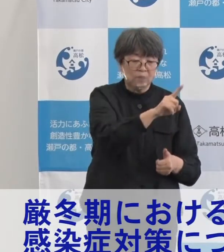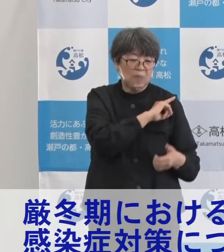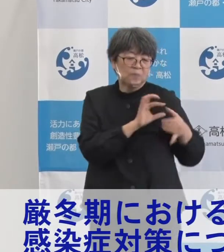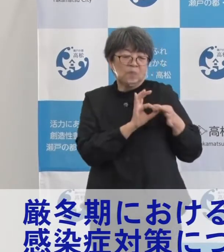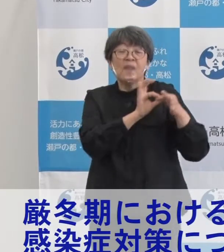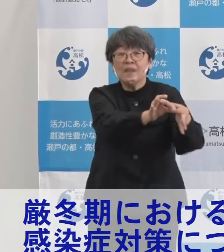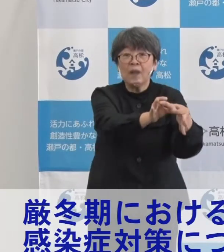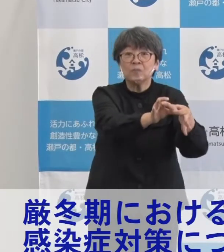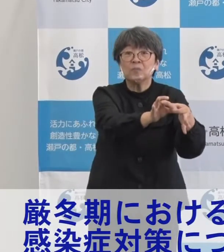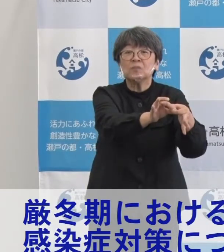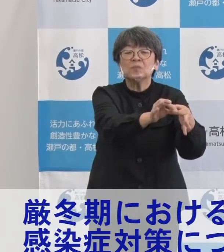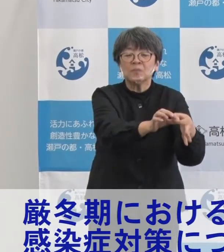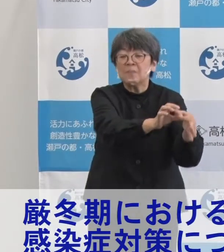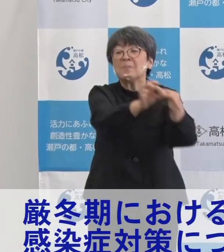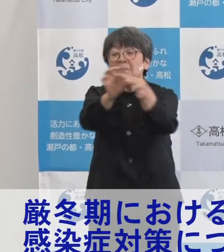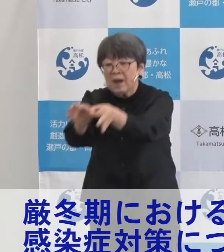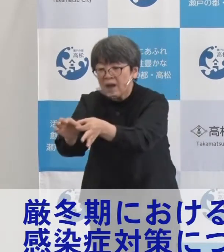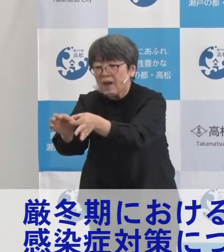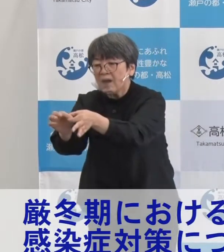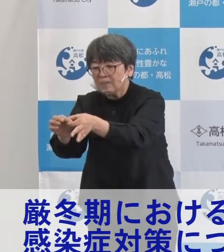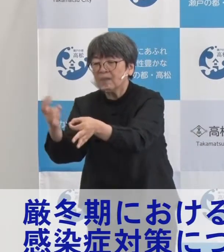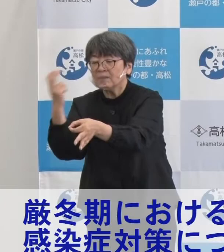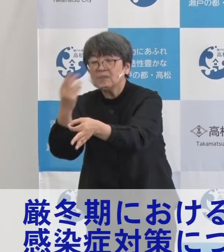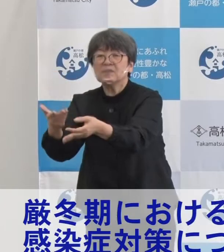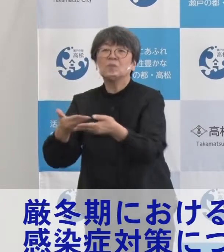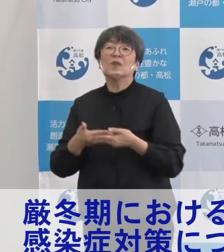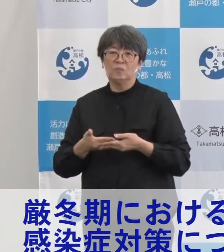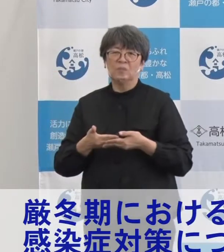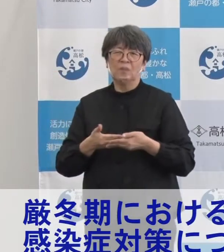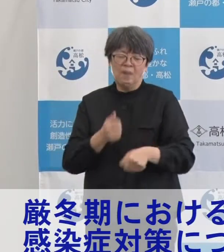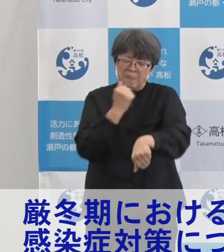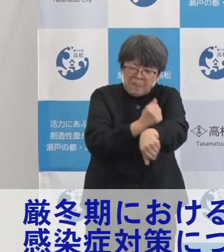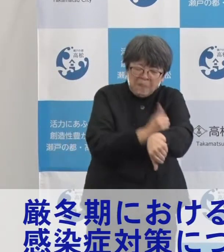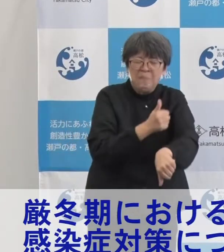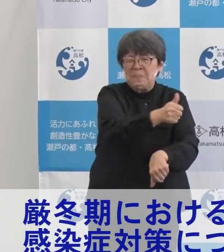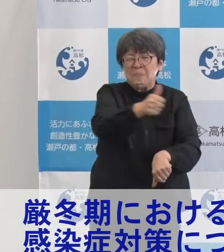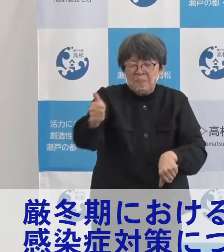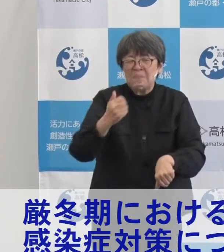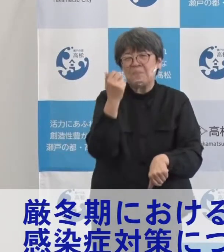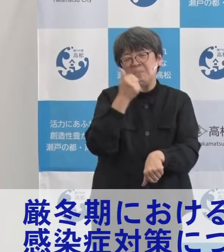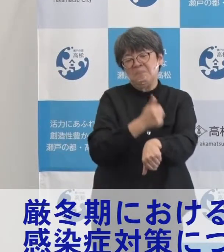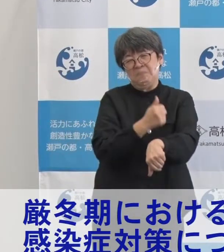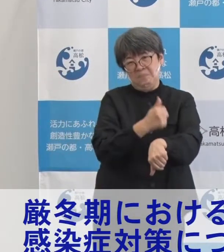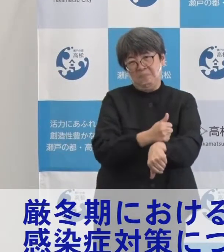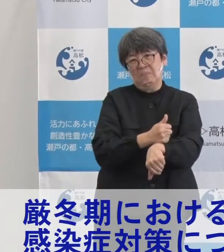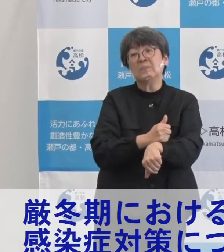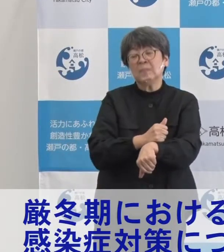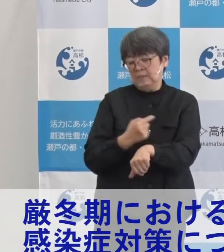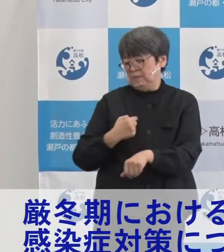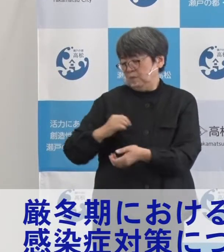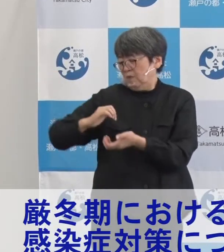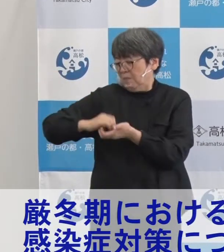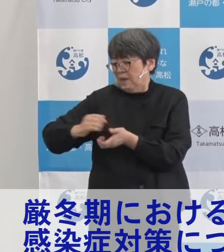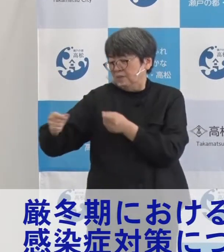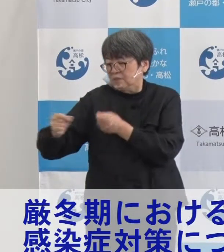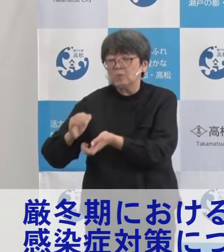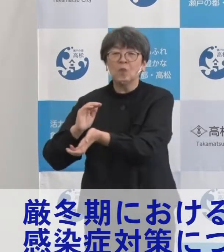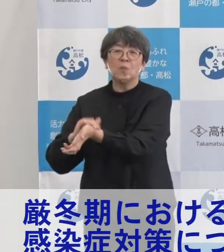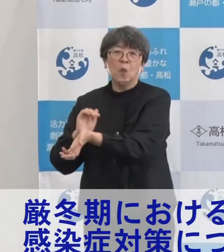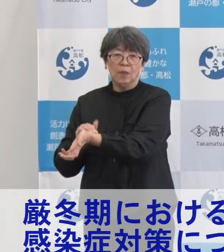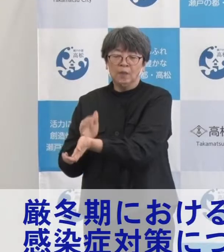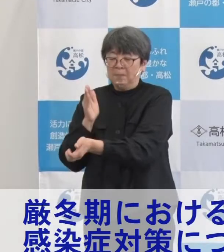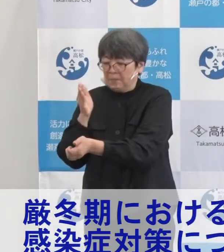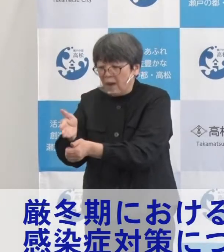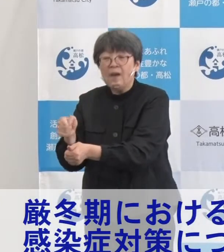受けておったわけですがかかりつけ医等の身近な医療機関を通じて審査検査医療機関に指定され